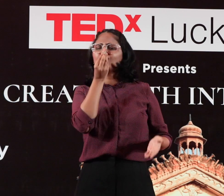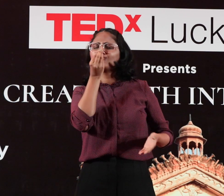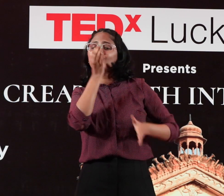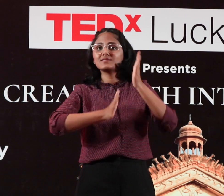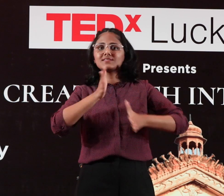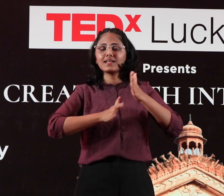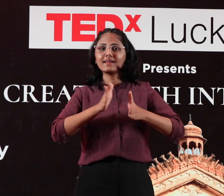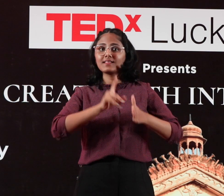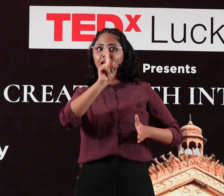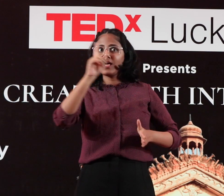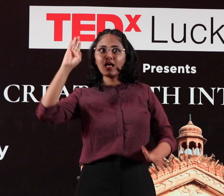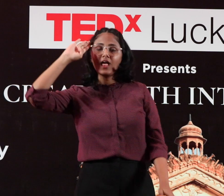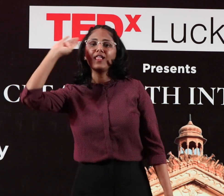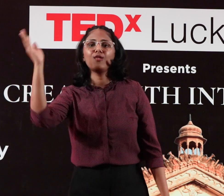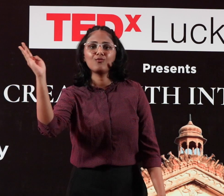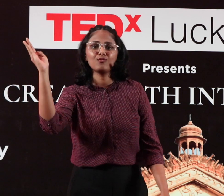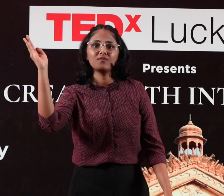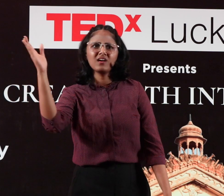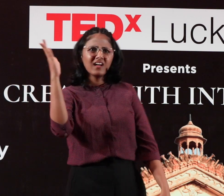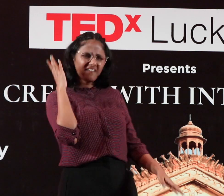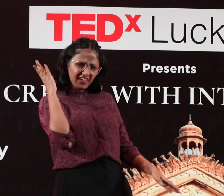आपकी थोड़ा सा आपकी आवाज नहीं आ रही, थैंक यू।